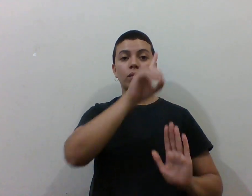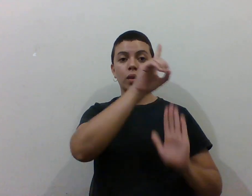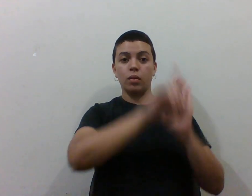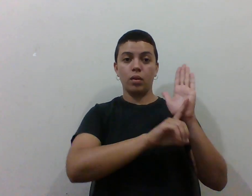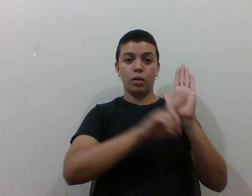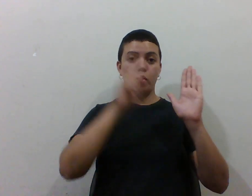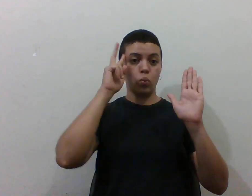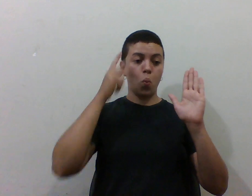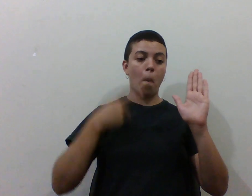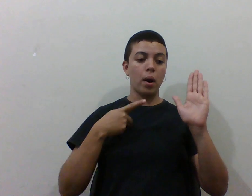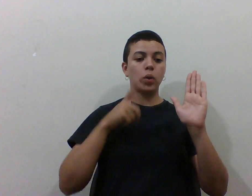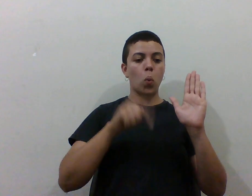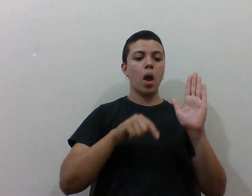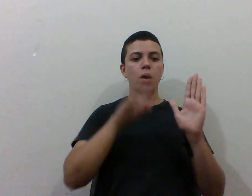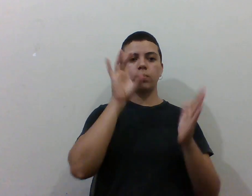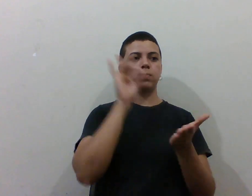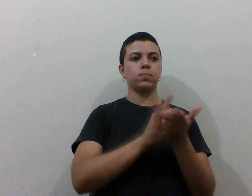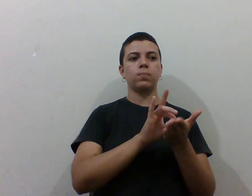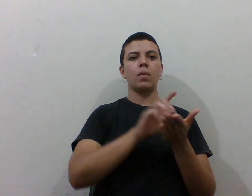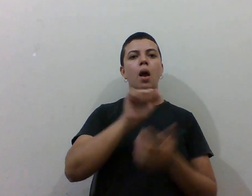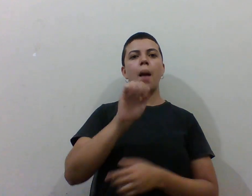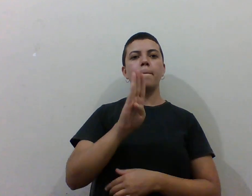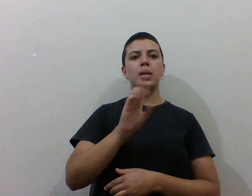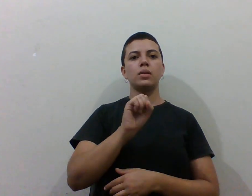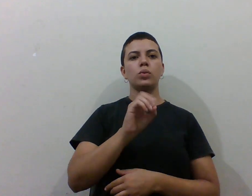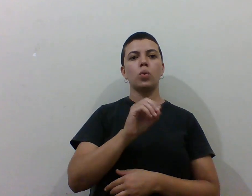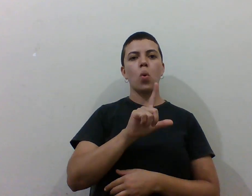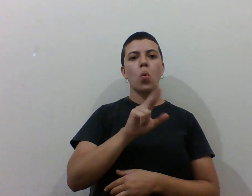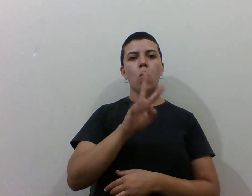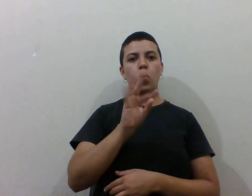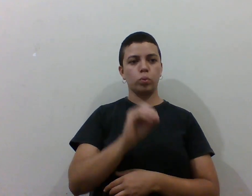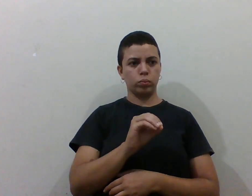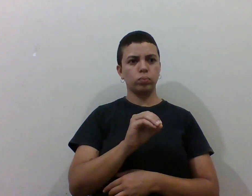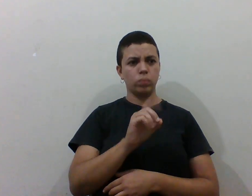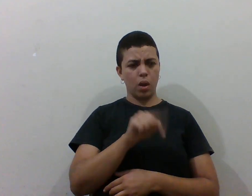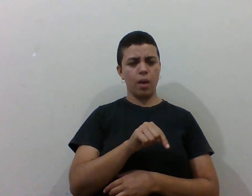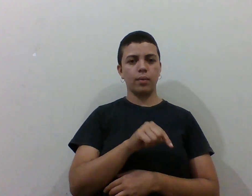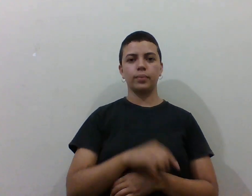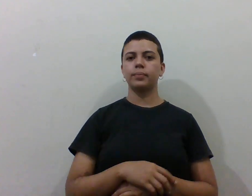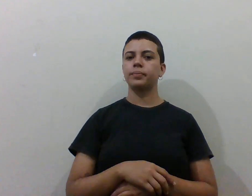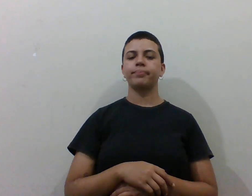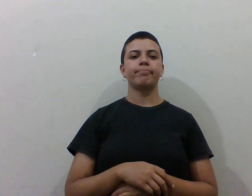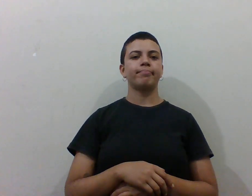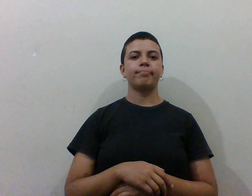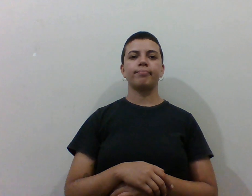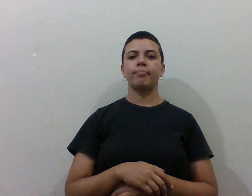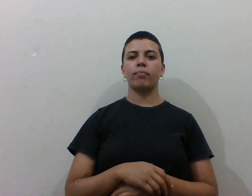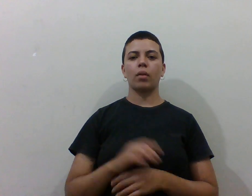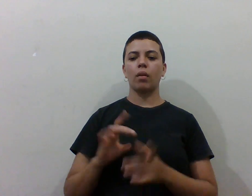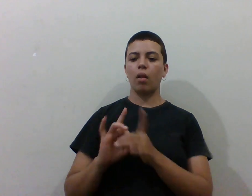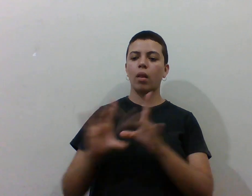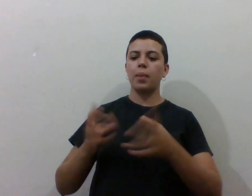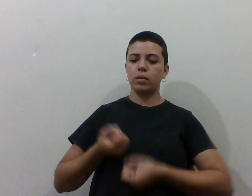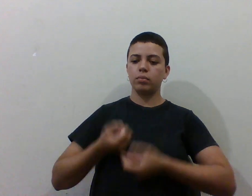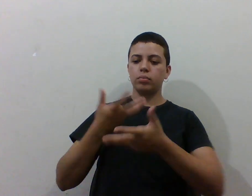absoluto hoje por exemplo muita gente quer dizer que liberdade de expressão é absoluta na teoria do direito não é tanto que calunha